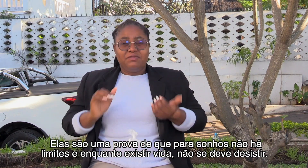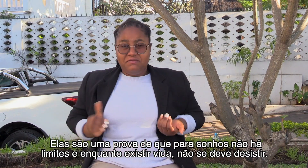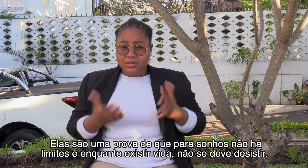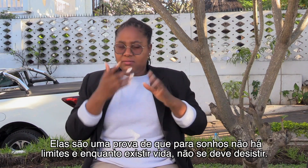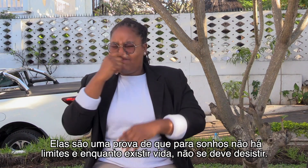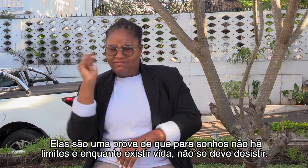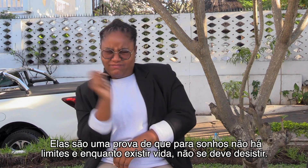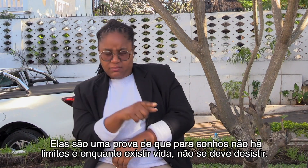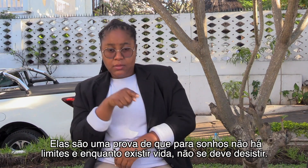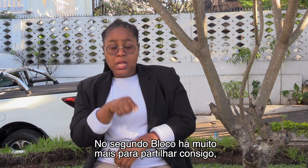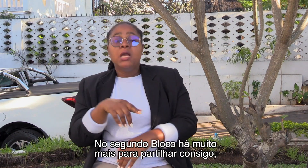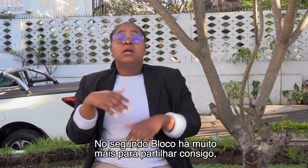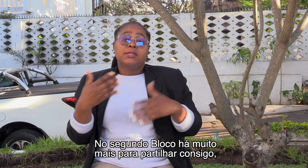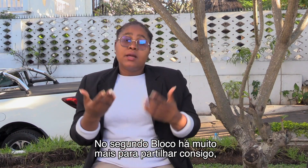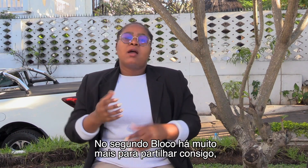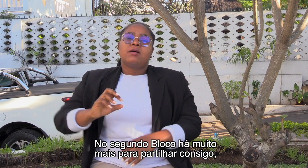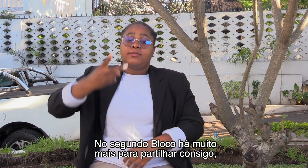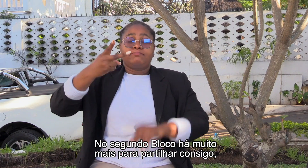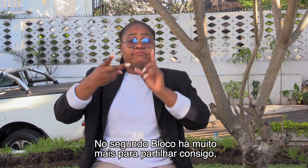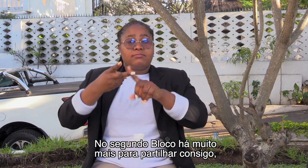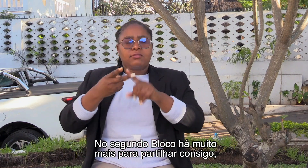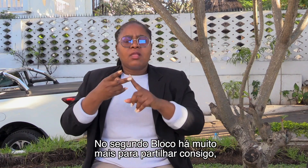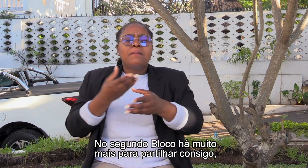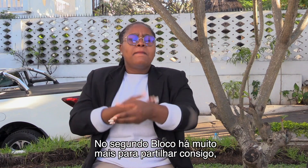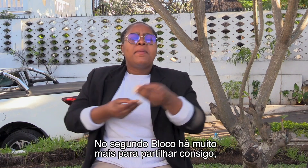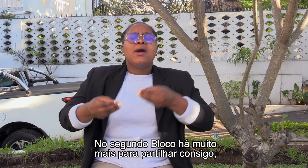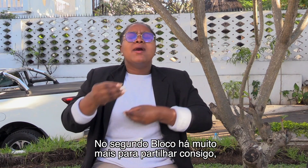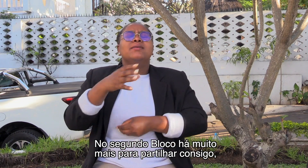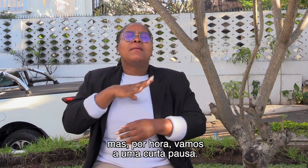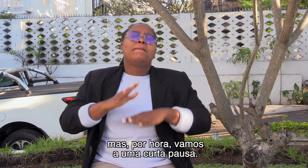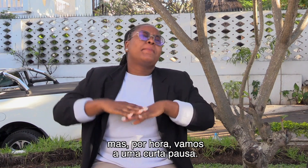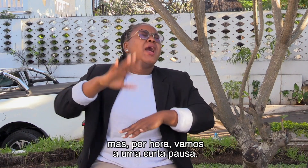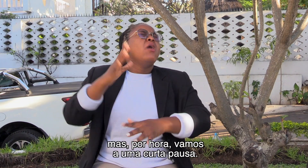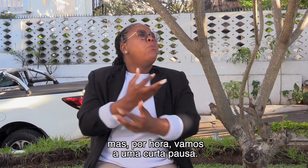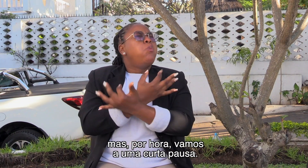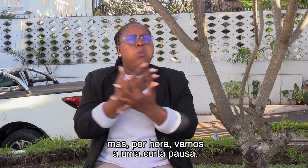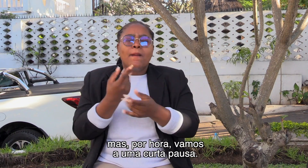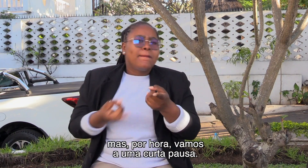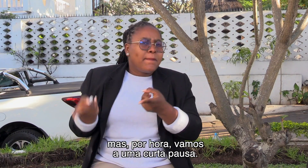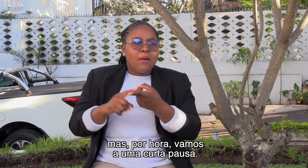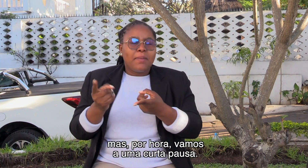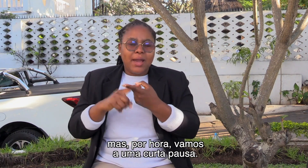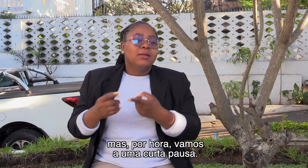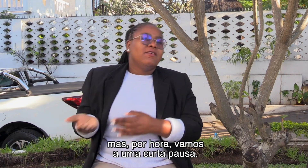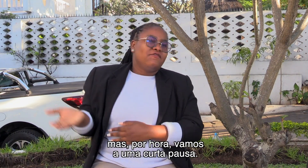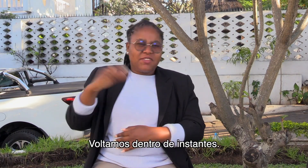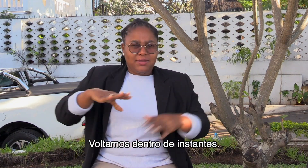deve desistir. No segundo bloco, há muito mais para partilhar consigo, mas, por hora, vamos a uma curta pausa.